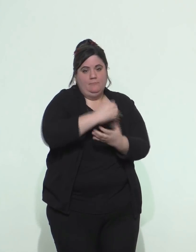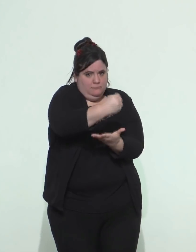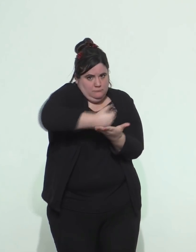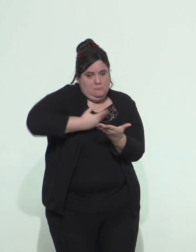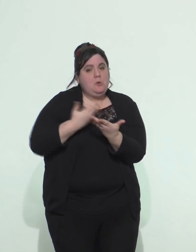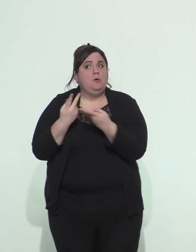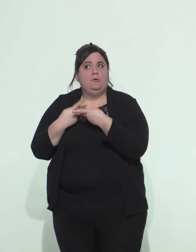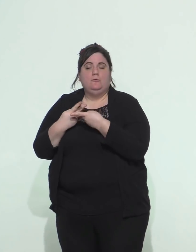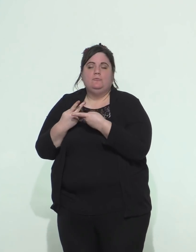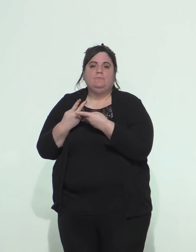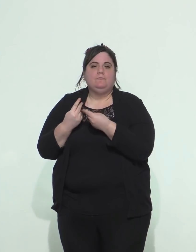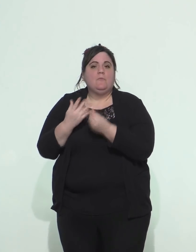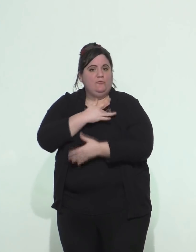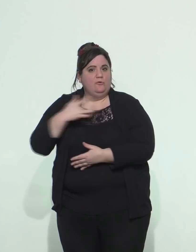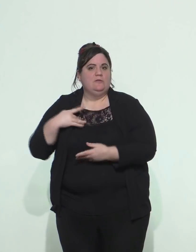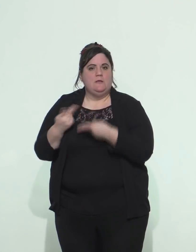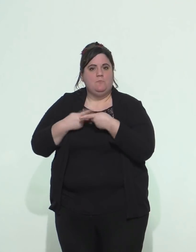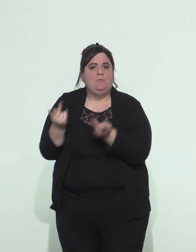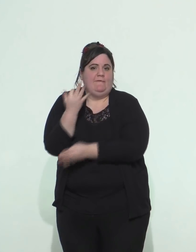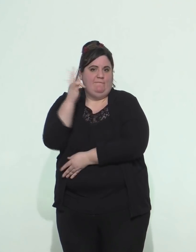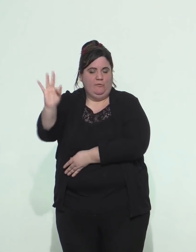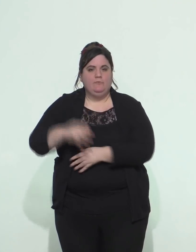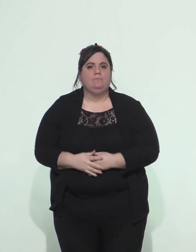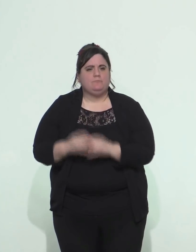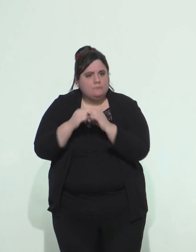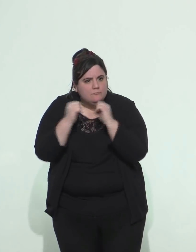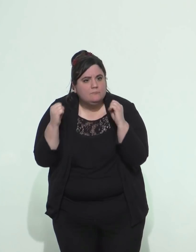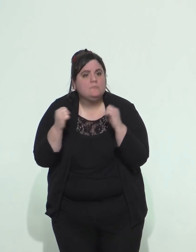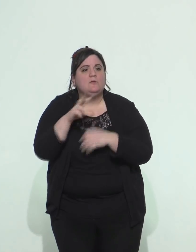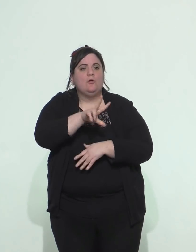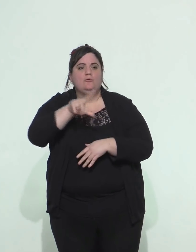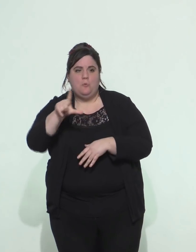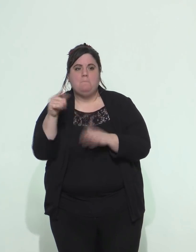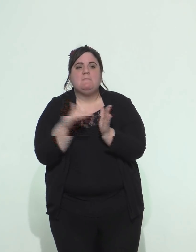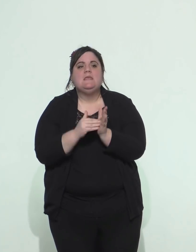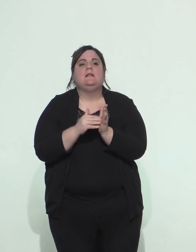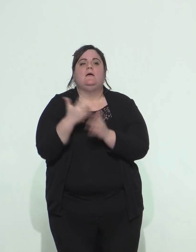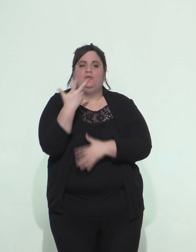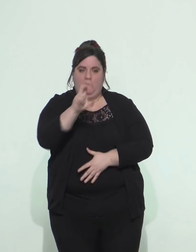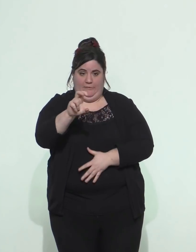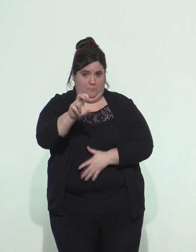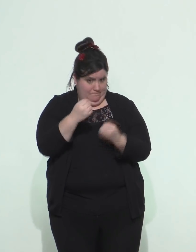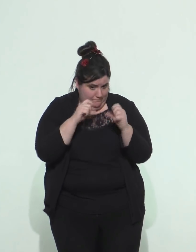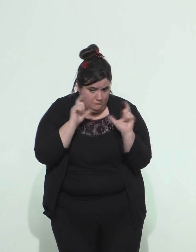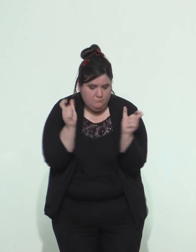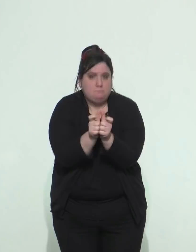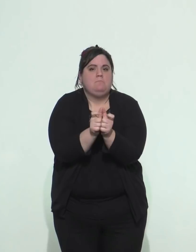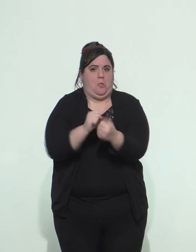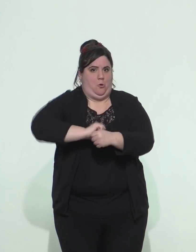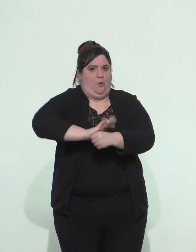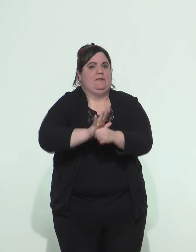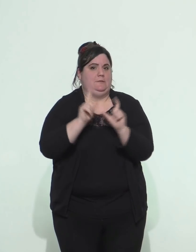font remonter donc 32 355 cas confirmés d'infection coronavirus parmi les